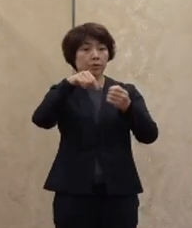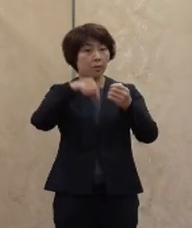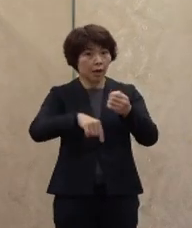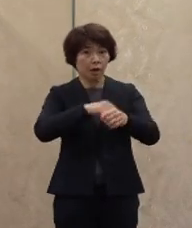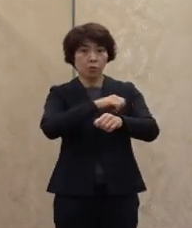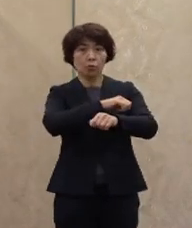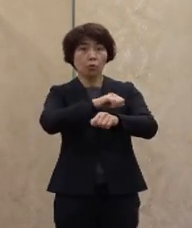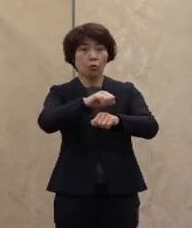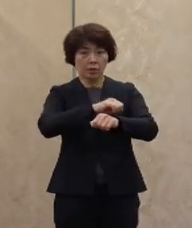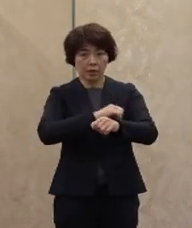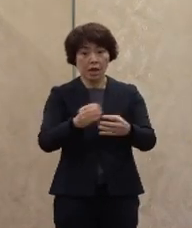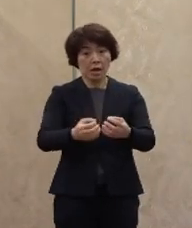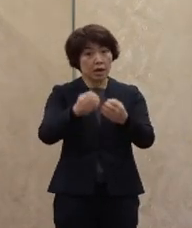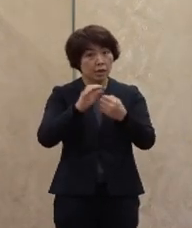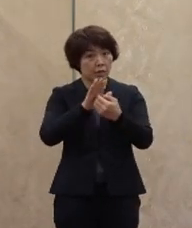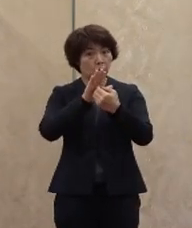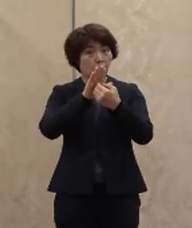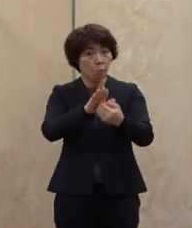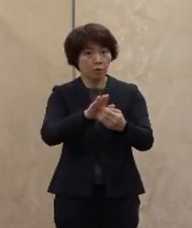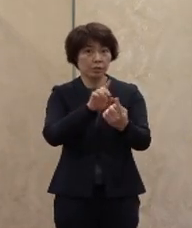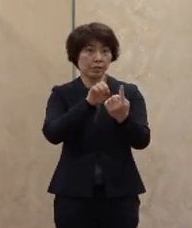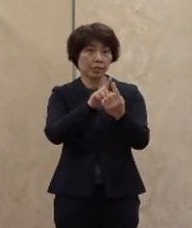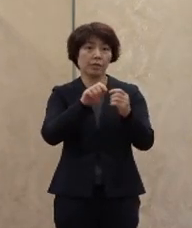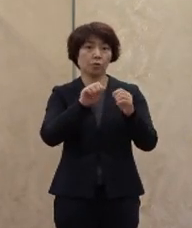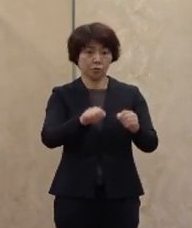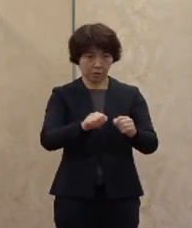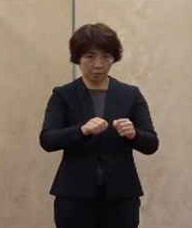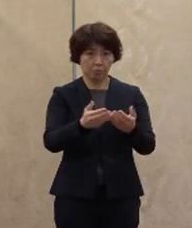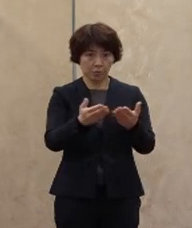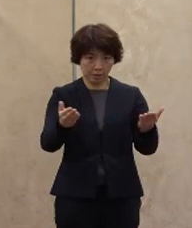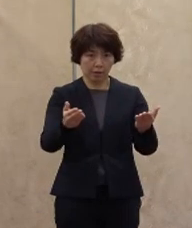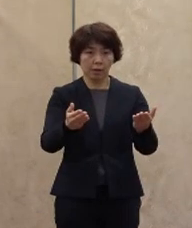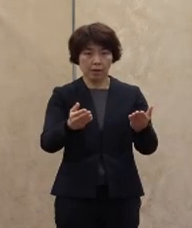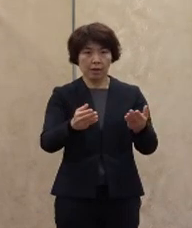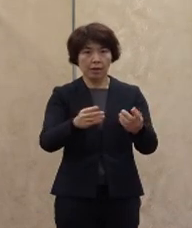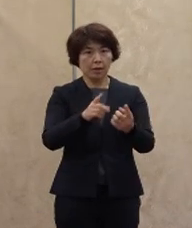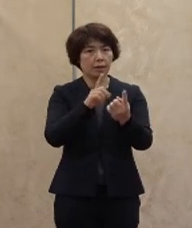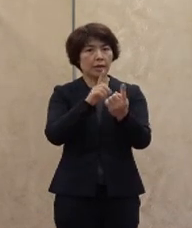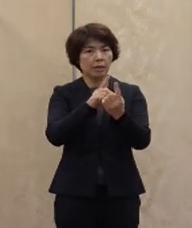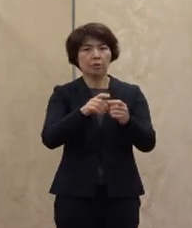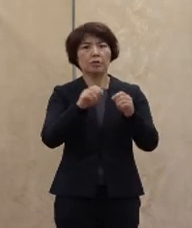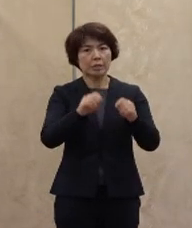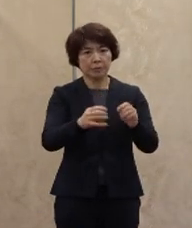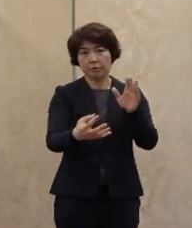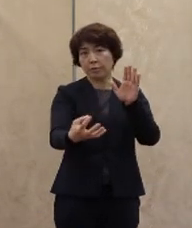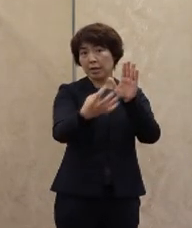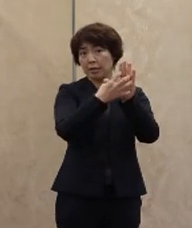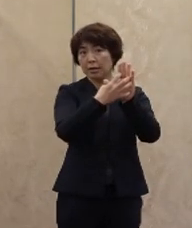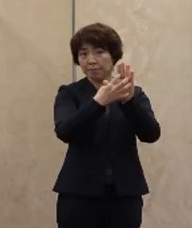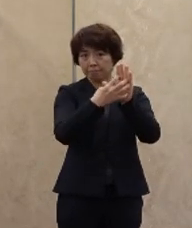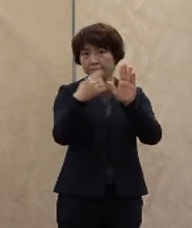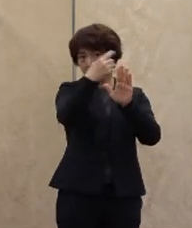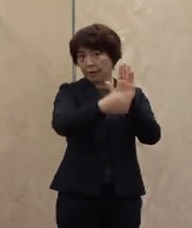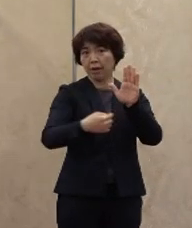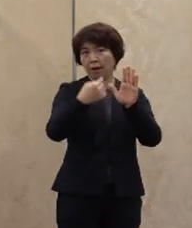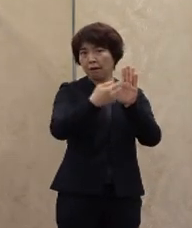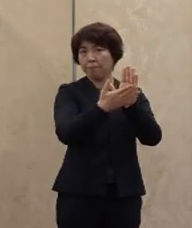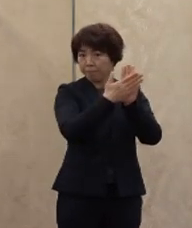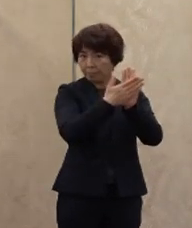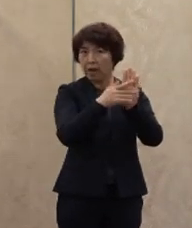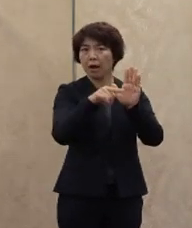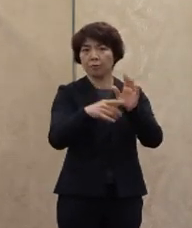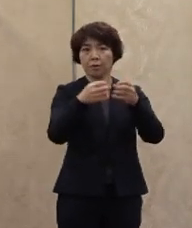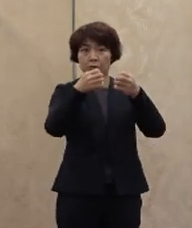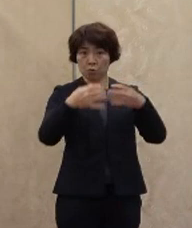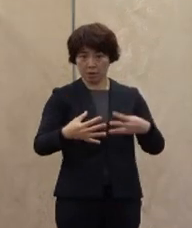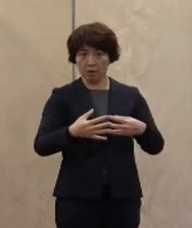ね、この感染防止対策を取っている店であること、感染防止宣言ステッカーを取得している店であることというのが要件になってますので、ま